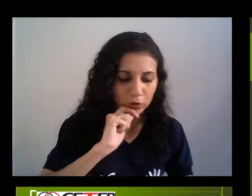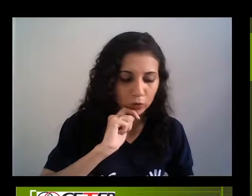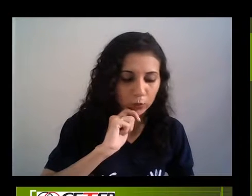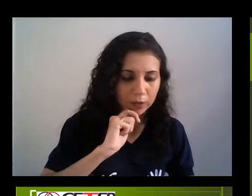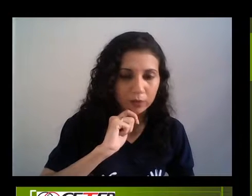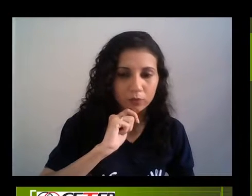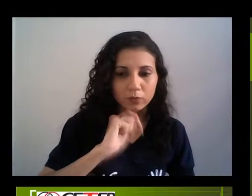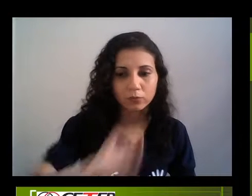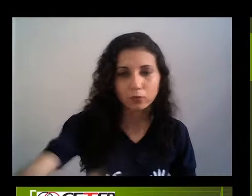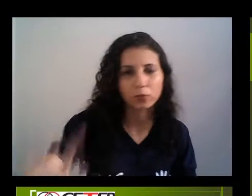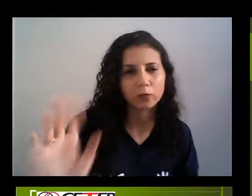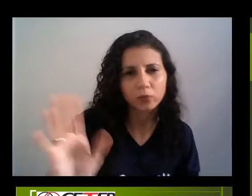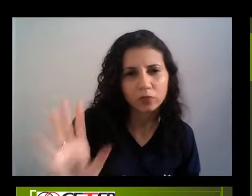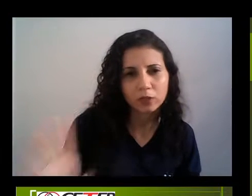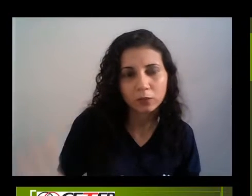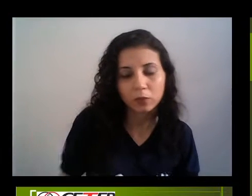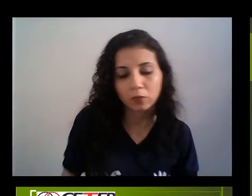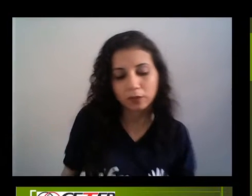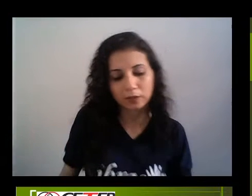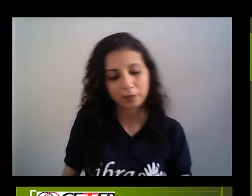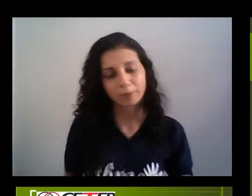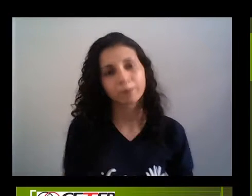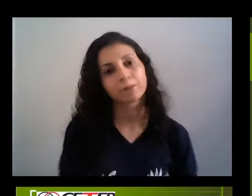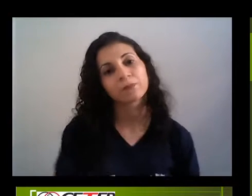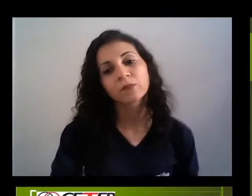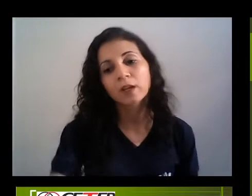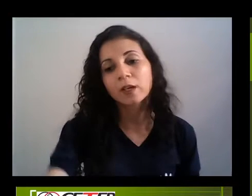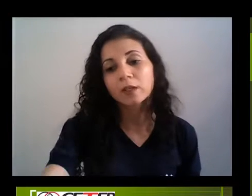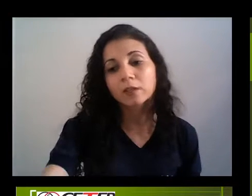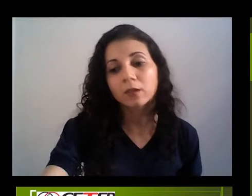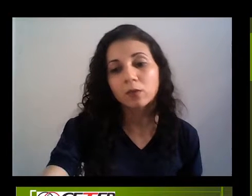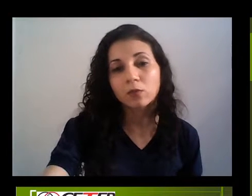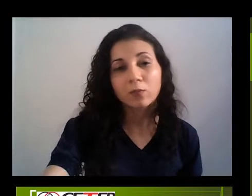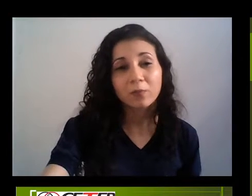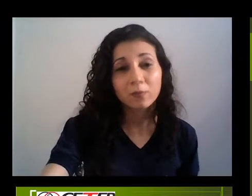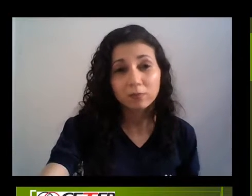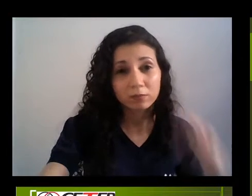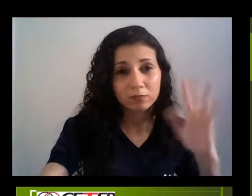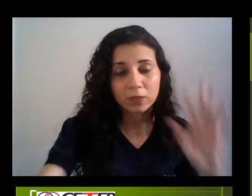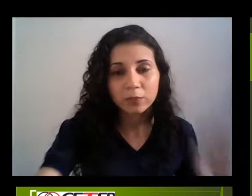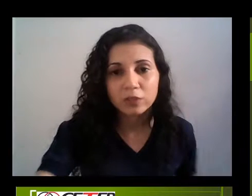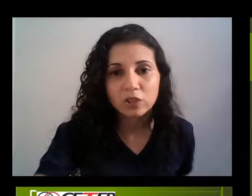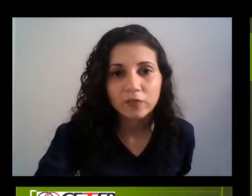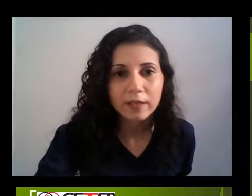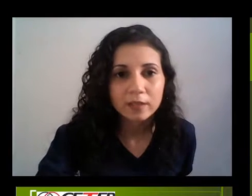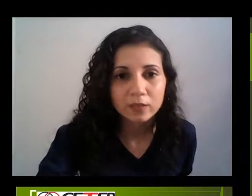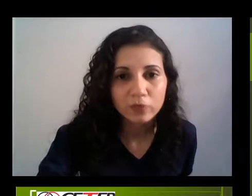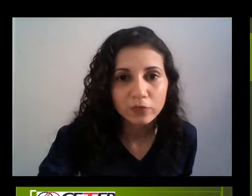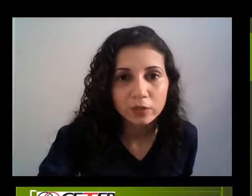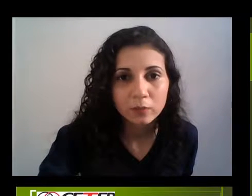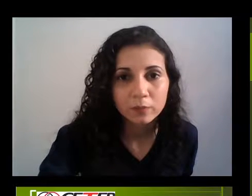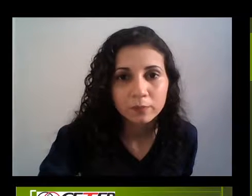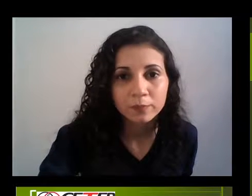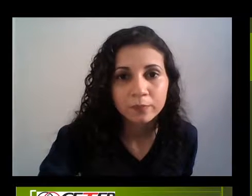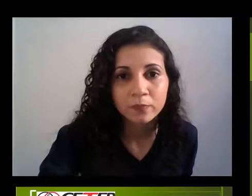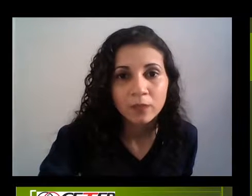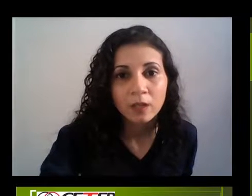frente sobre isso, sobre música, alguma coisa assim. Então, depois a gente vai